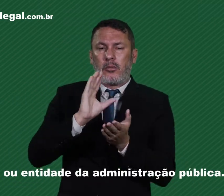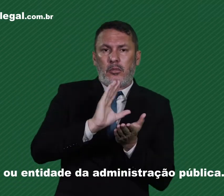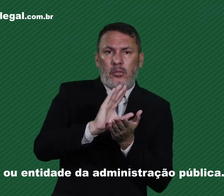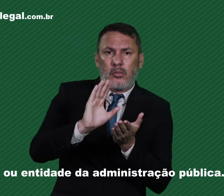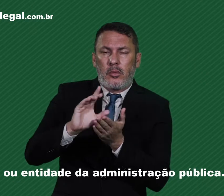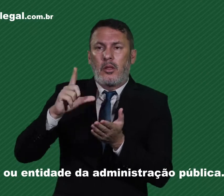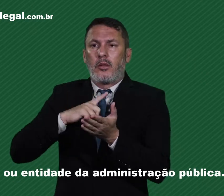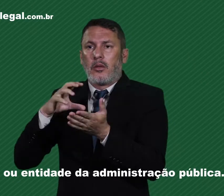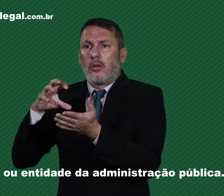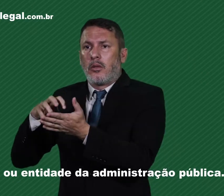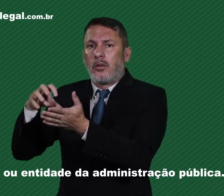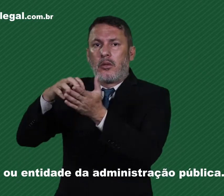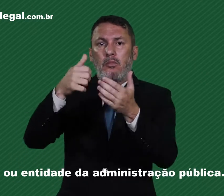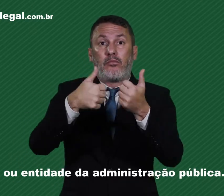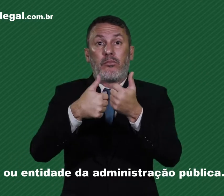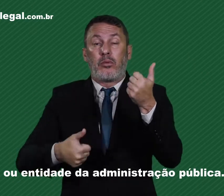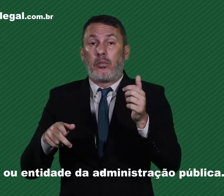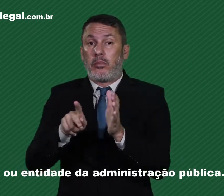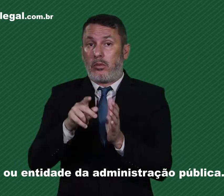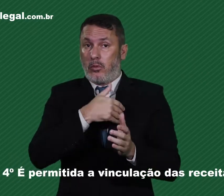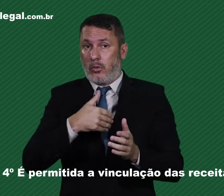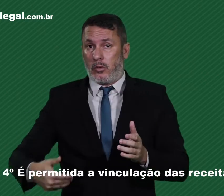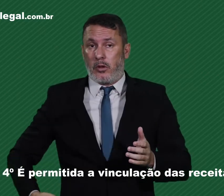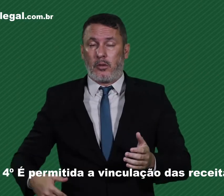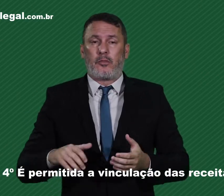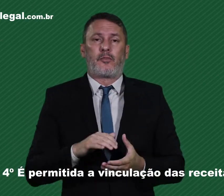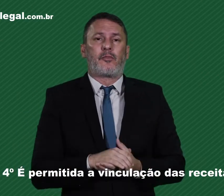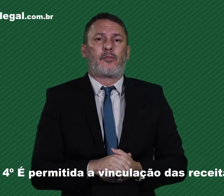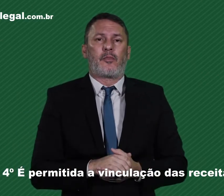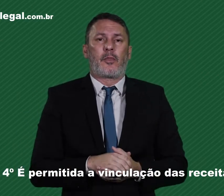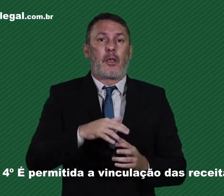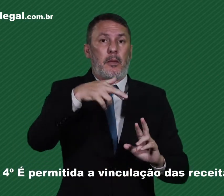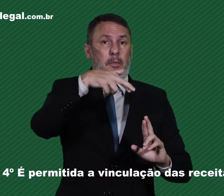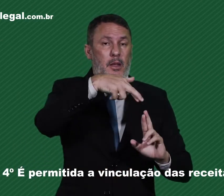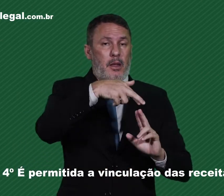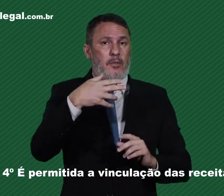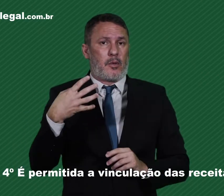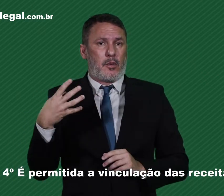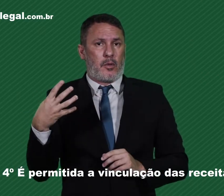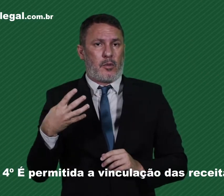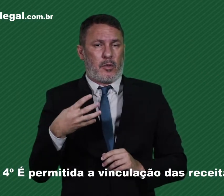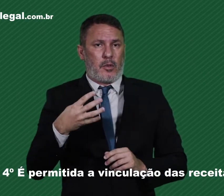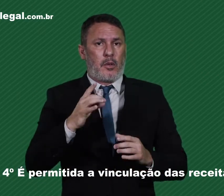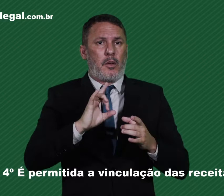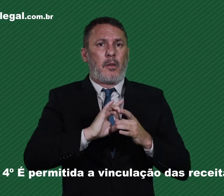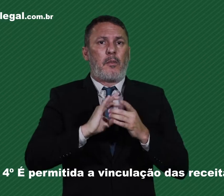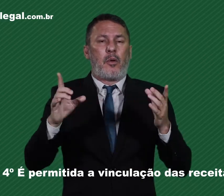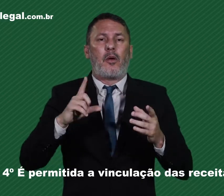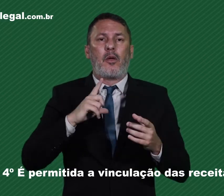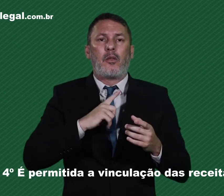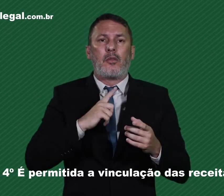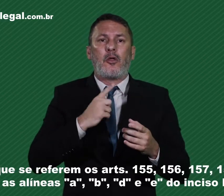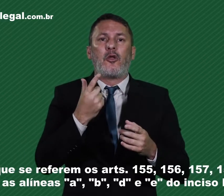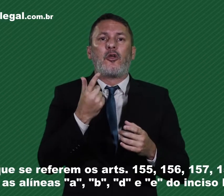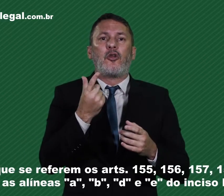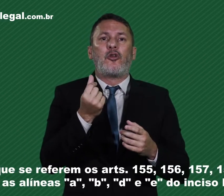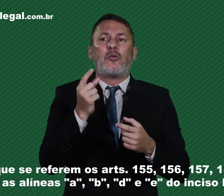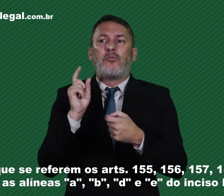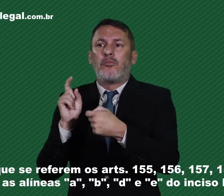órgão ou entidade da administração pública Parágrafo 4º é permitida a vinculação das receitas a que se